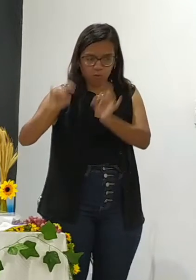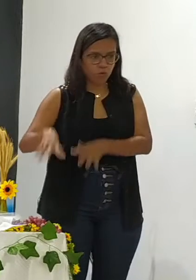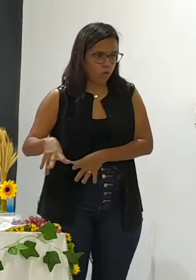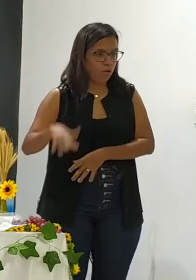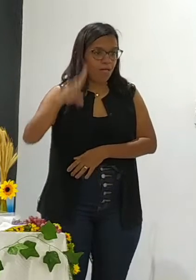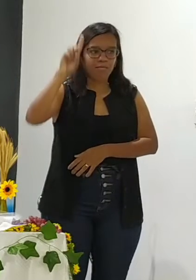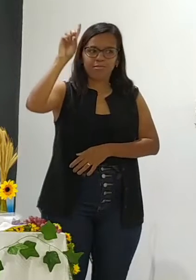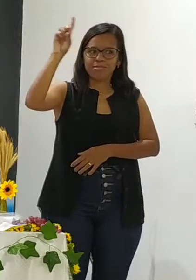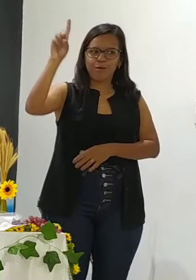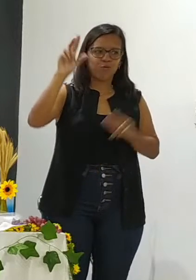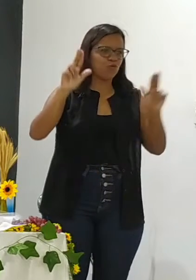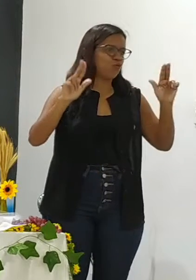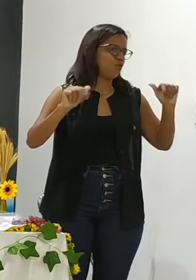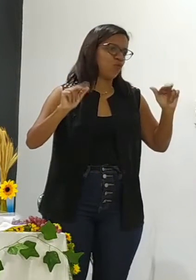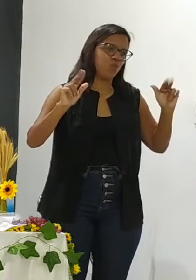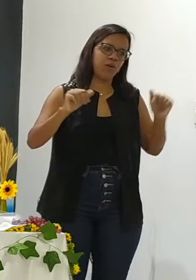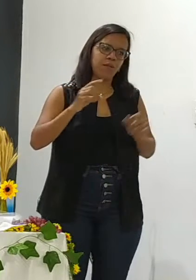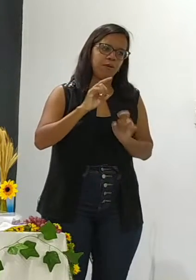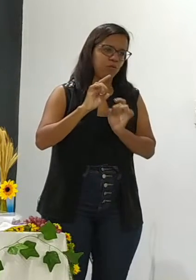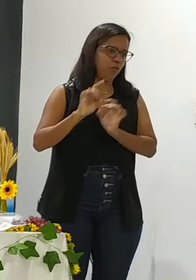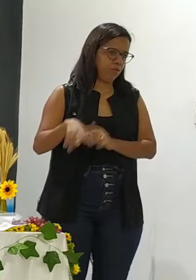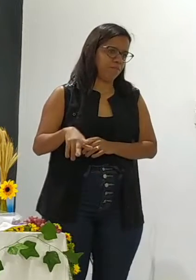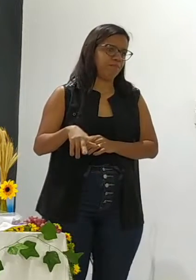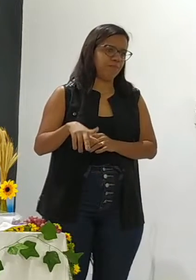jamais abandonarei.